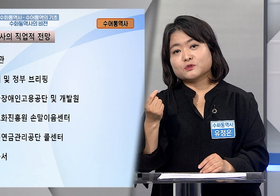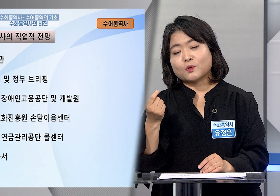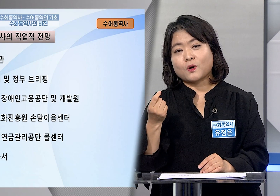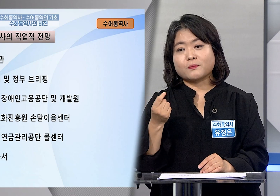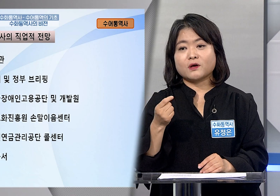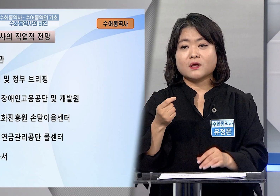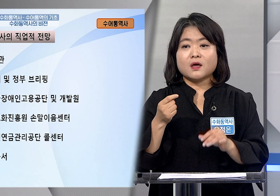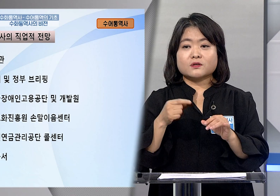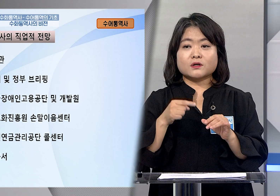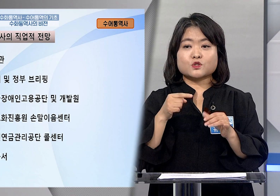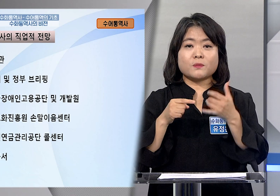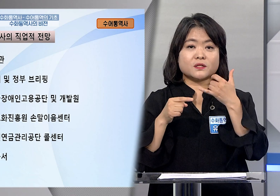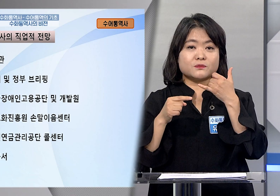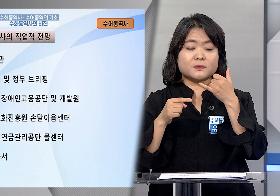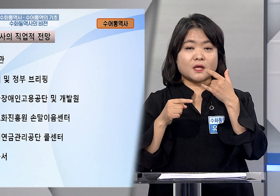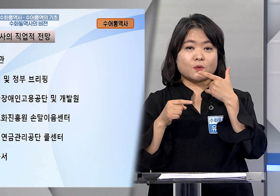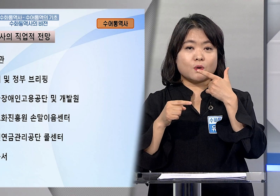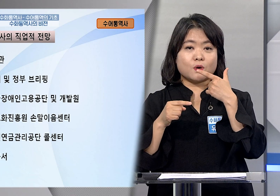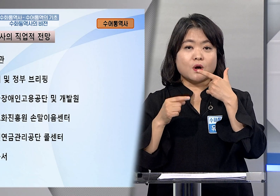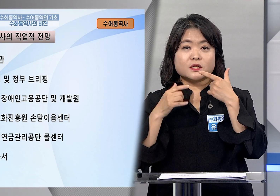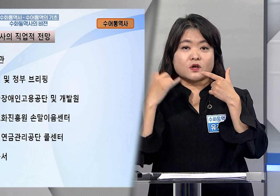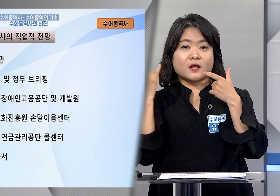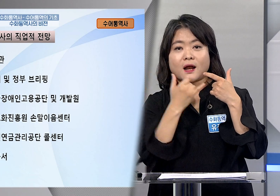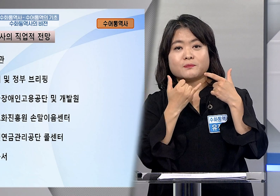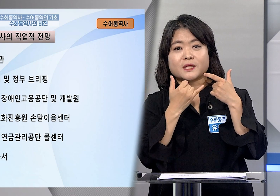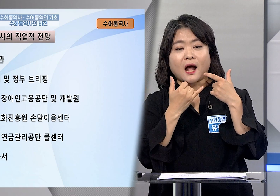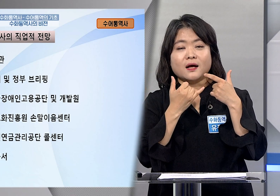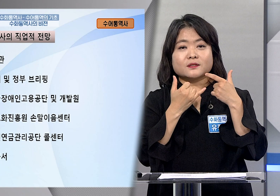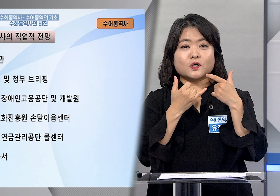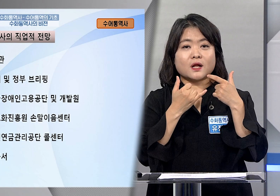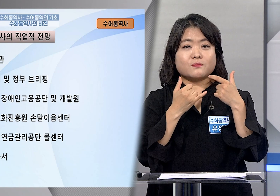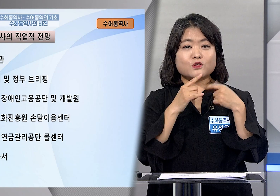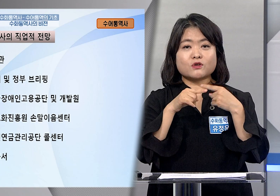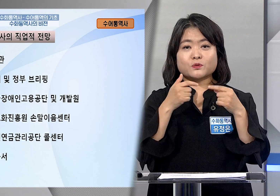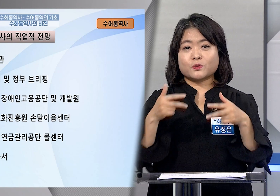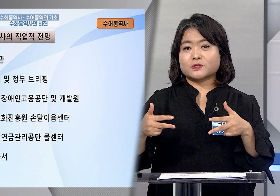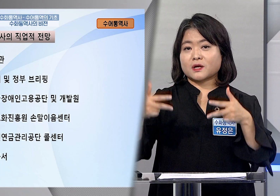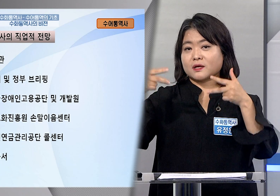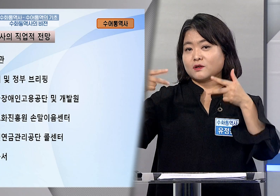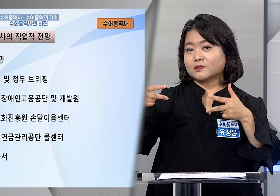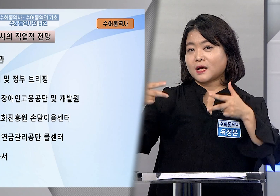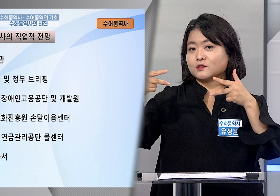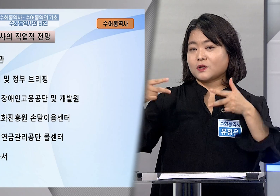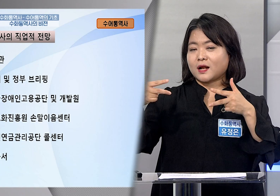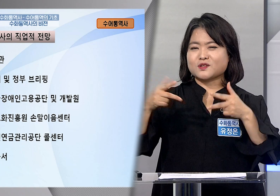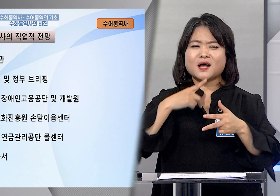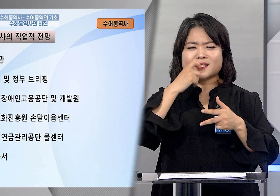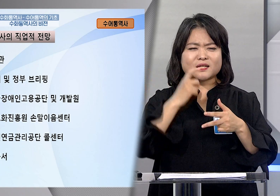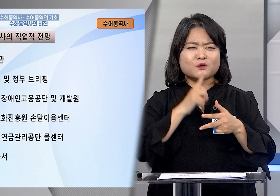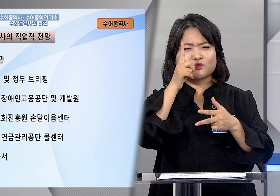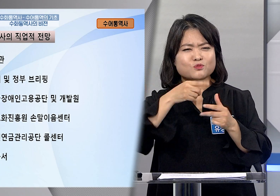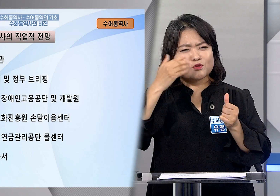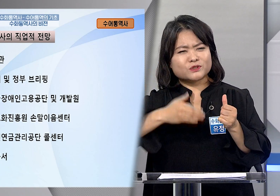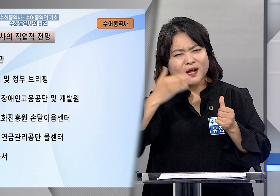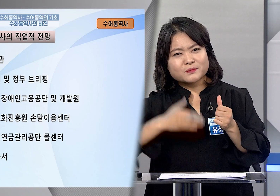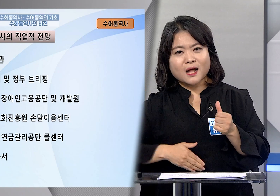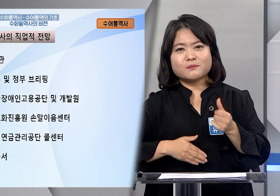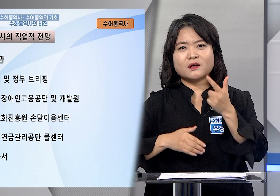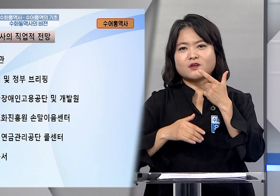그렇고 하면 여기 손말이음센터로 전화를 합니다. 전화를 하면 수화통역사 영상 전화를 하죠. 짜장면 주문을 부탁합니다 하면